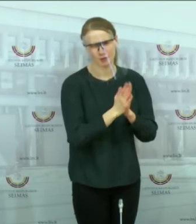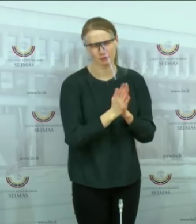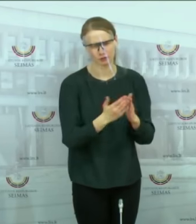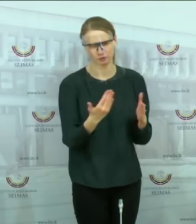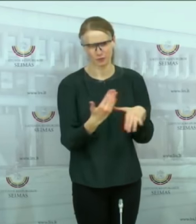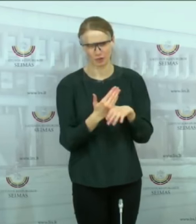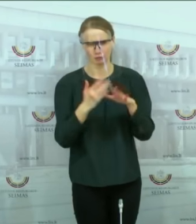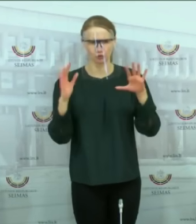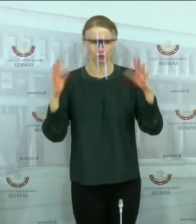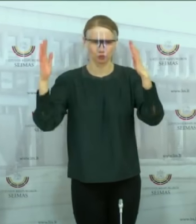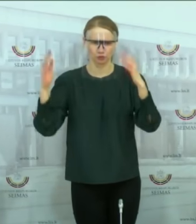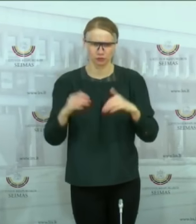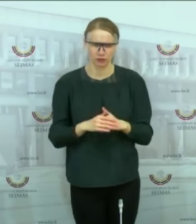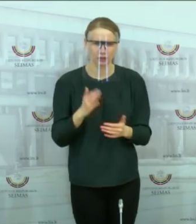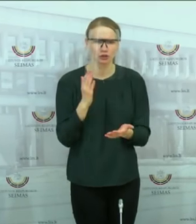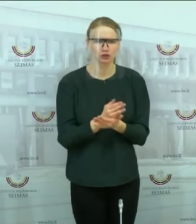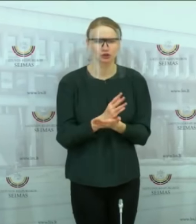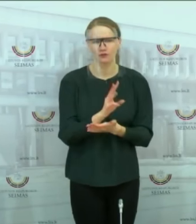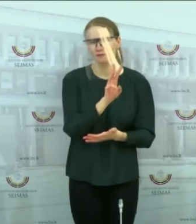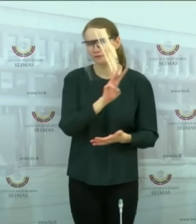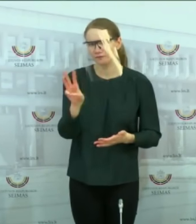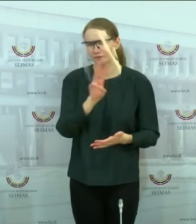pasikalbėti. Yra svetainė, noriu priminti,